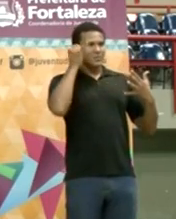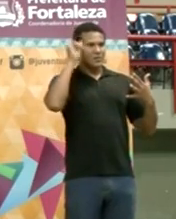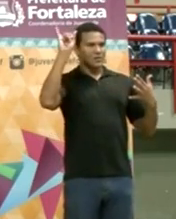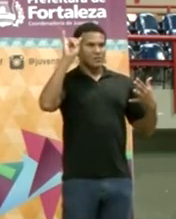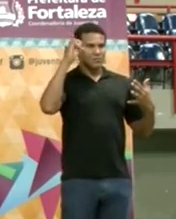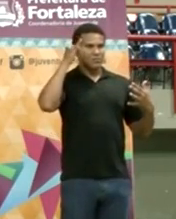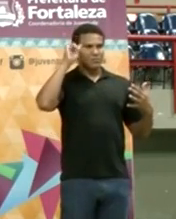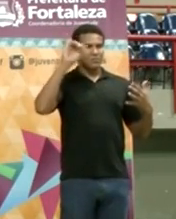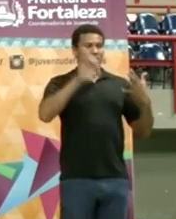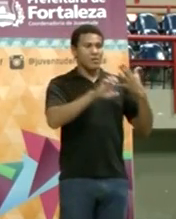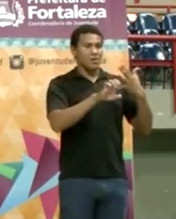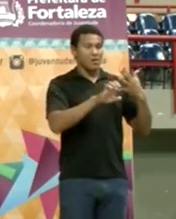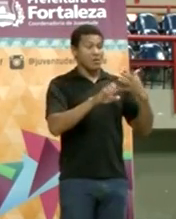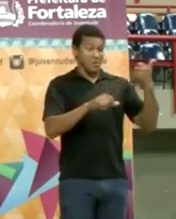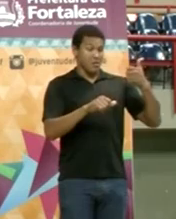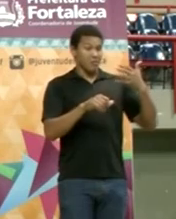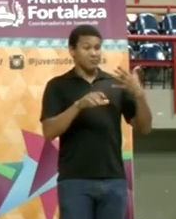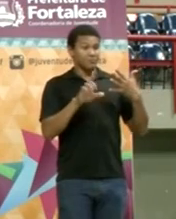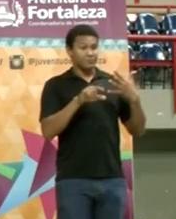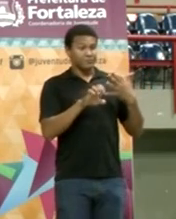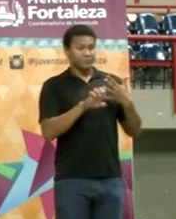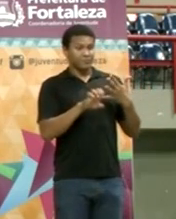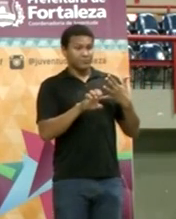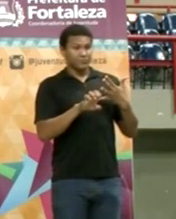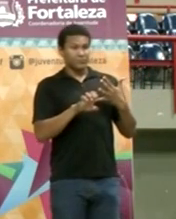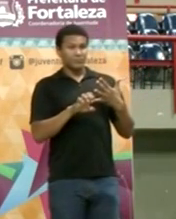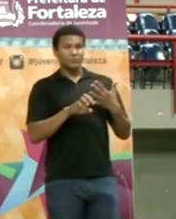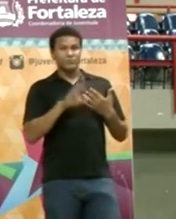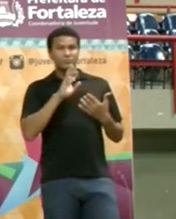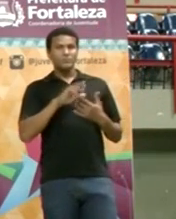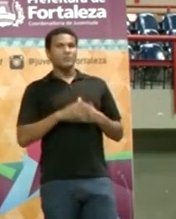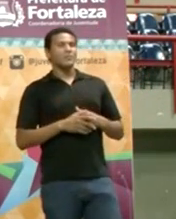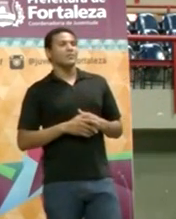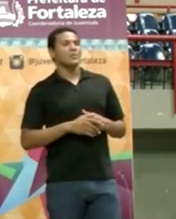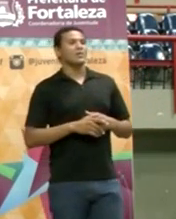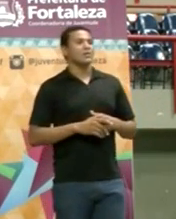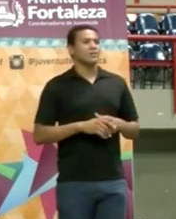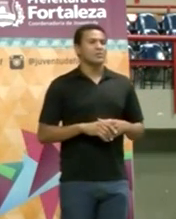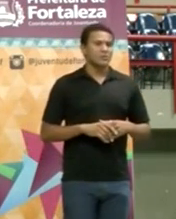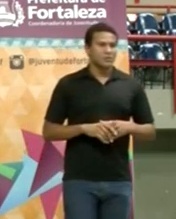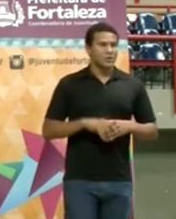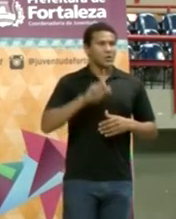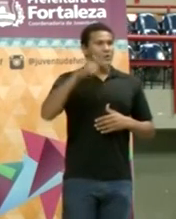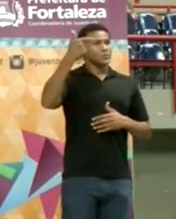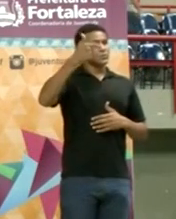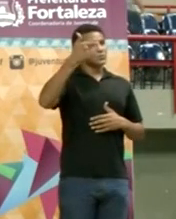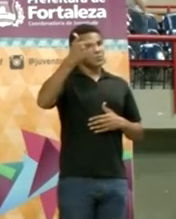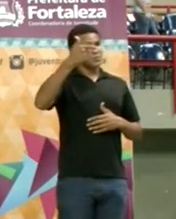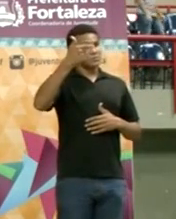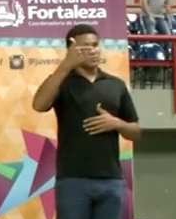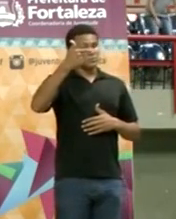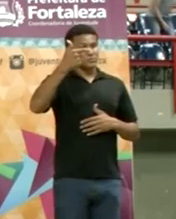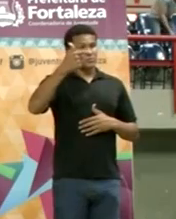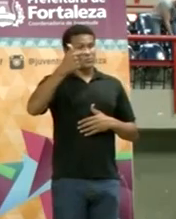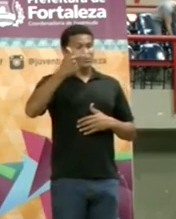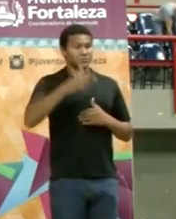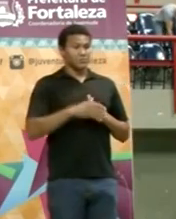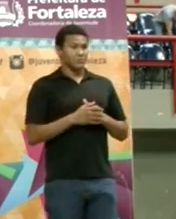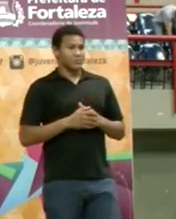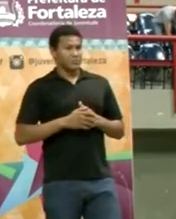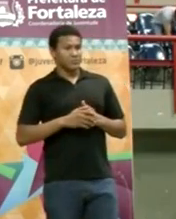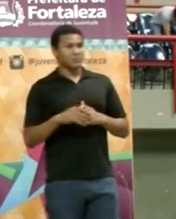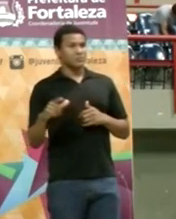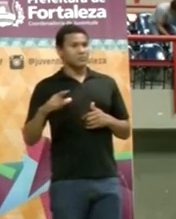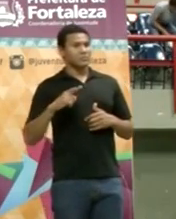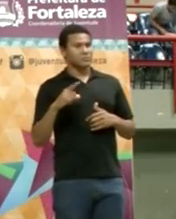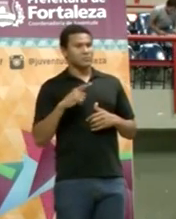nucleico do vírus, no caso aí do Ebola. Vamos aproveitar e resolver logo a segunda. Os itens de 1 a 4 apresentam,